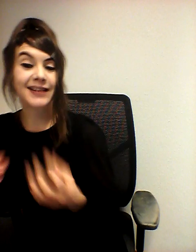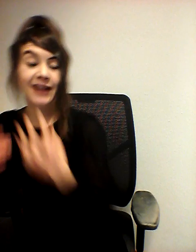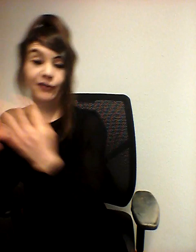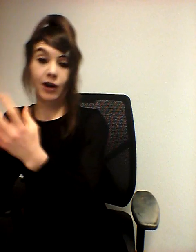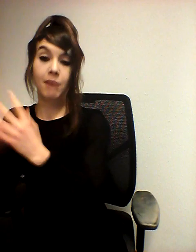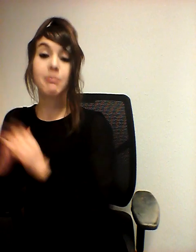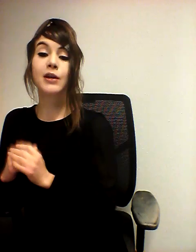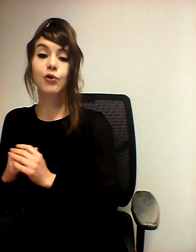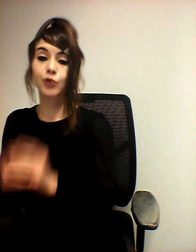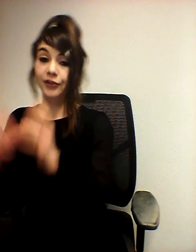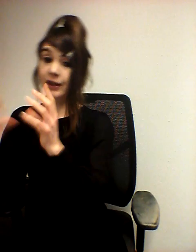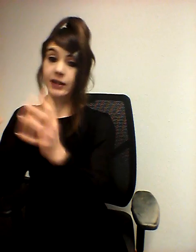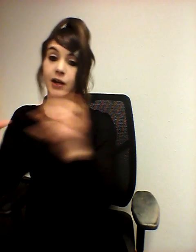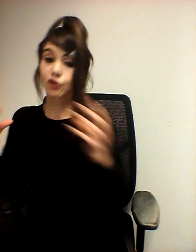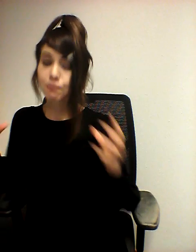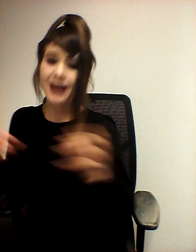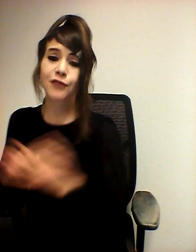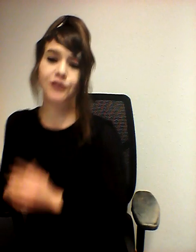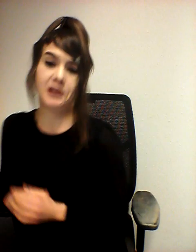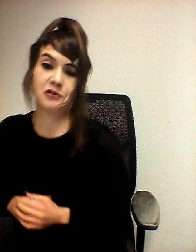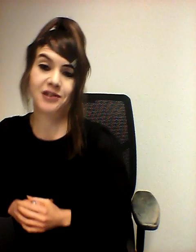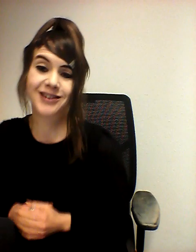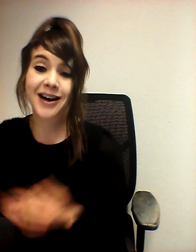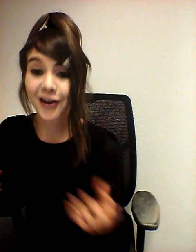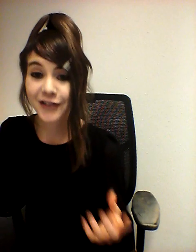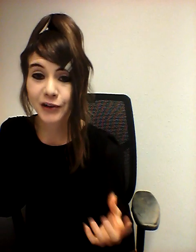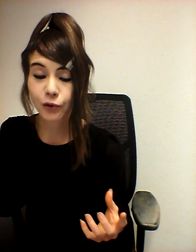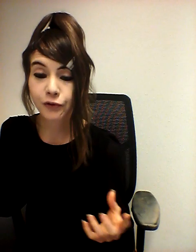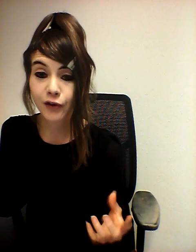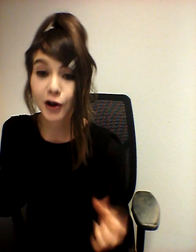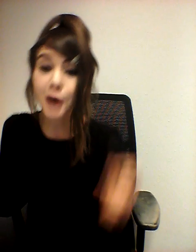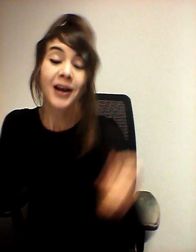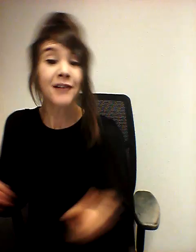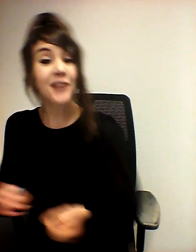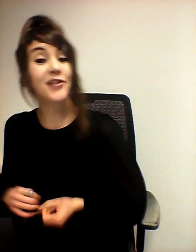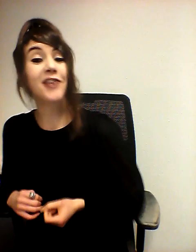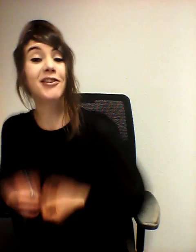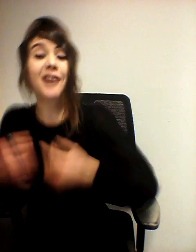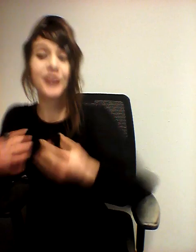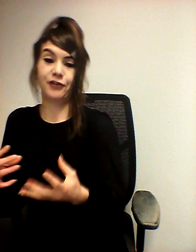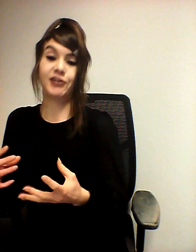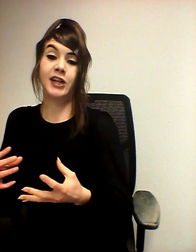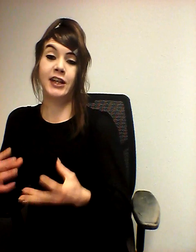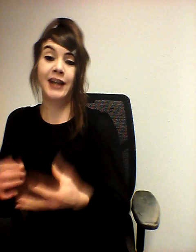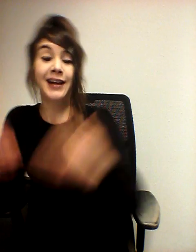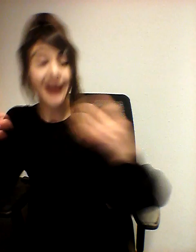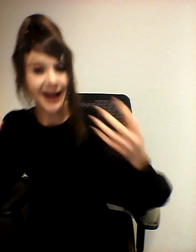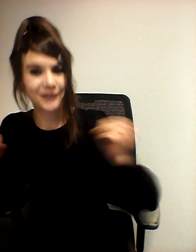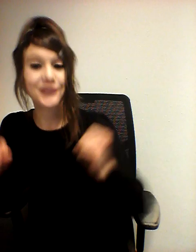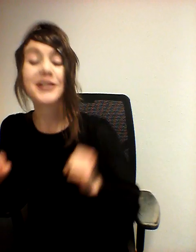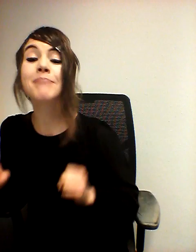delen aminozuren in jouw spijsverteringskanaal al niet goed verloopt, want dan kan de vertering,